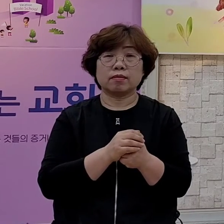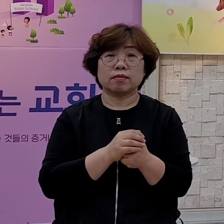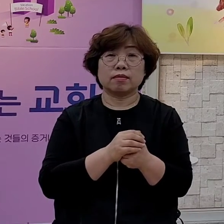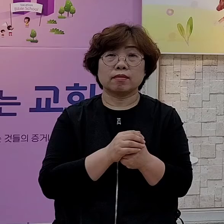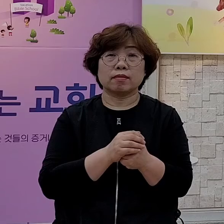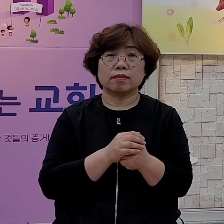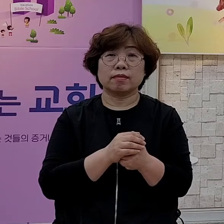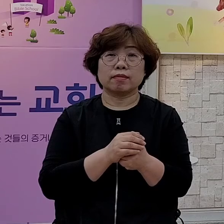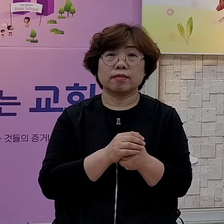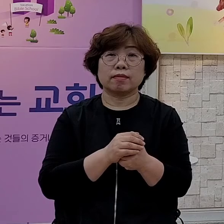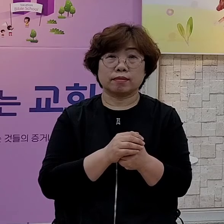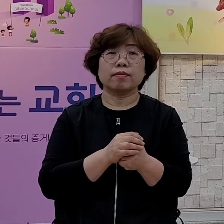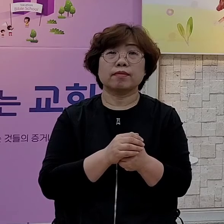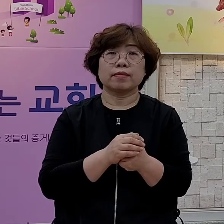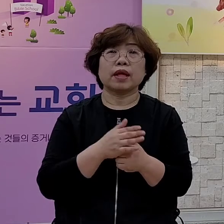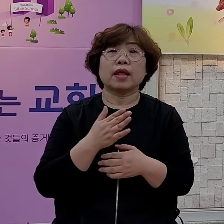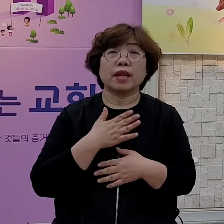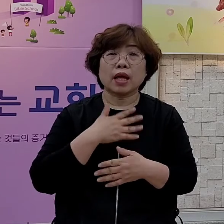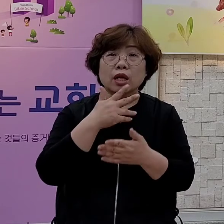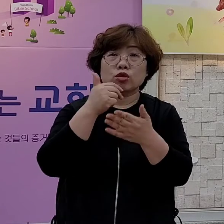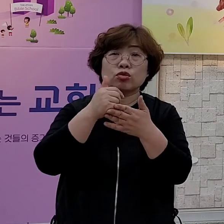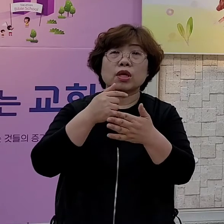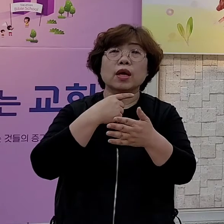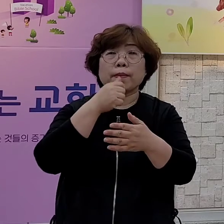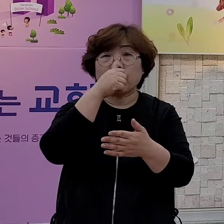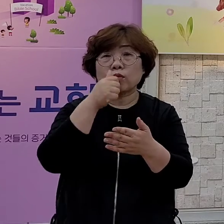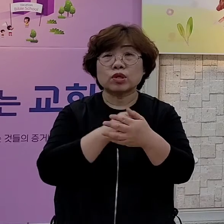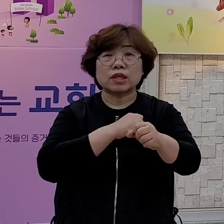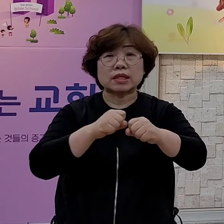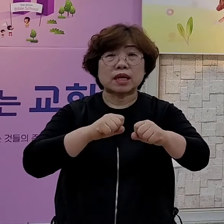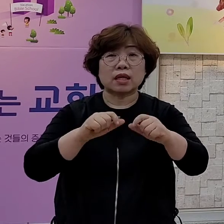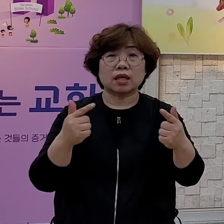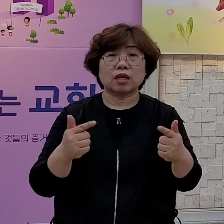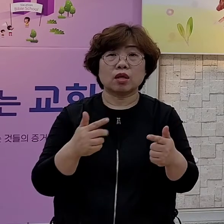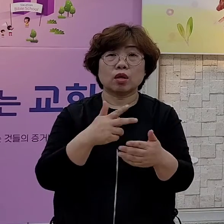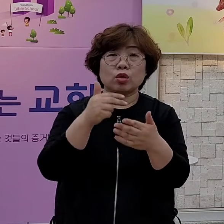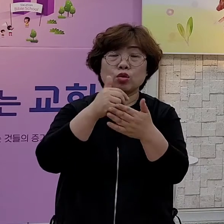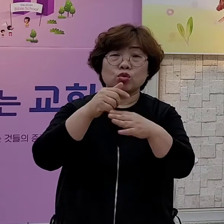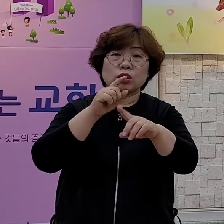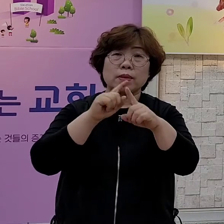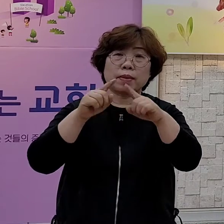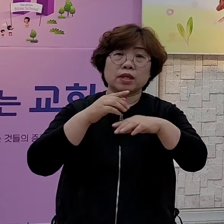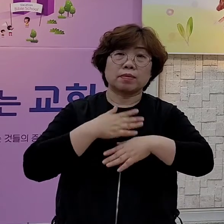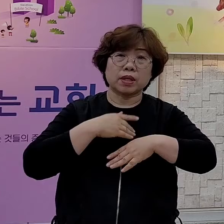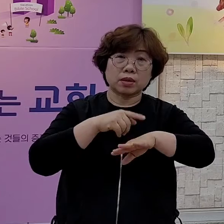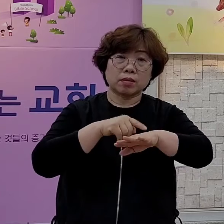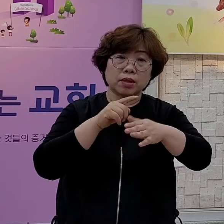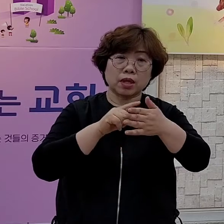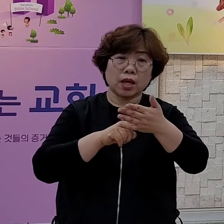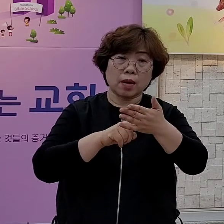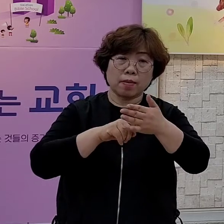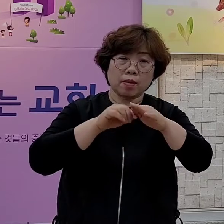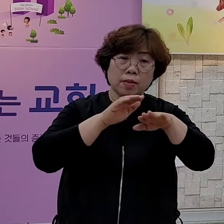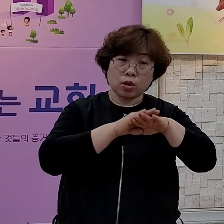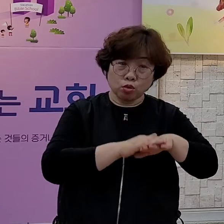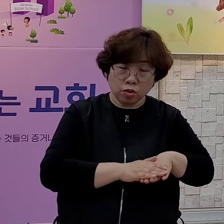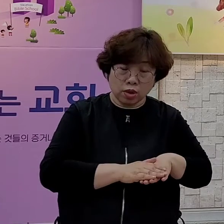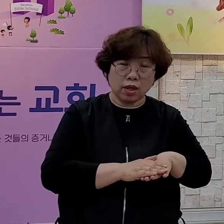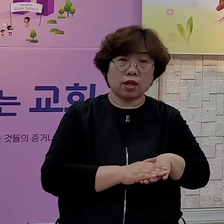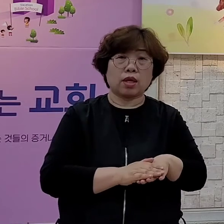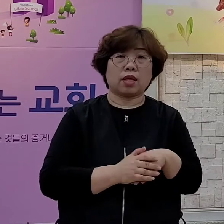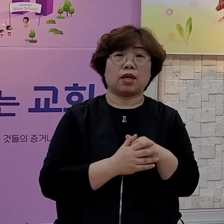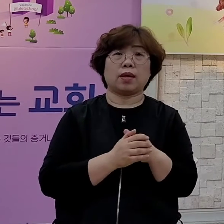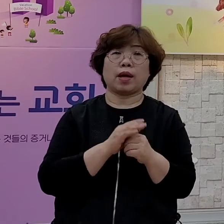시작. 내가 11절 시작. 내가 주께 범죄하지 아니하려 하여 주의 말씀을 내